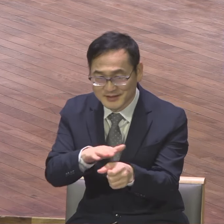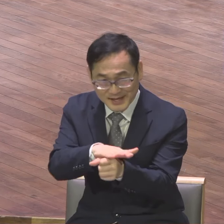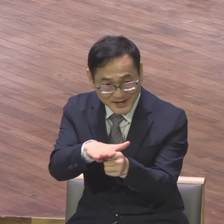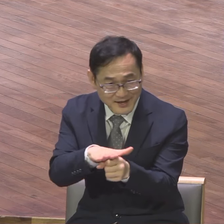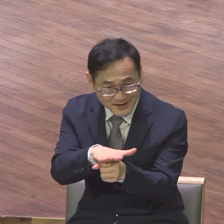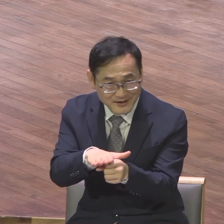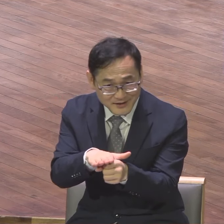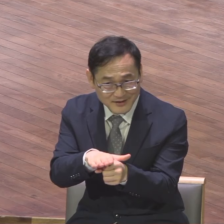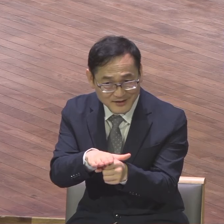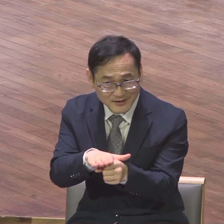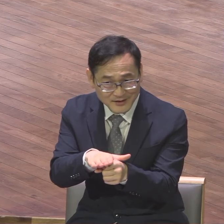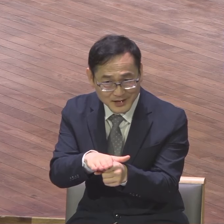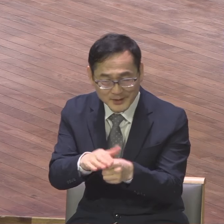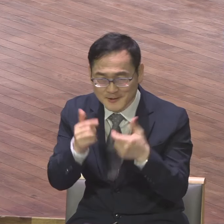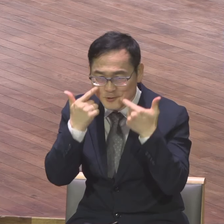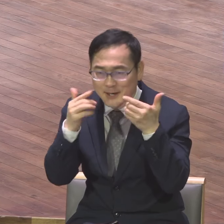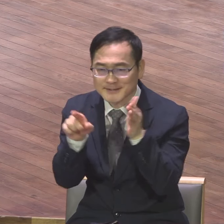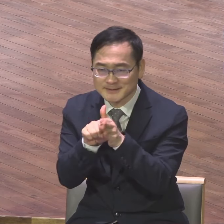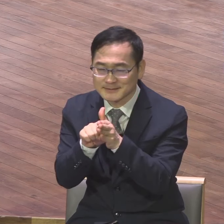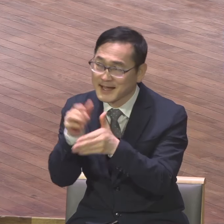실천하면 확신이 생기고